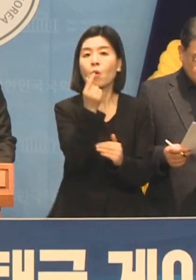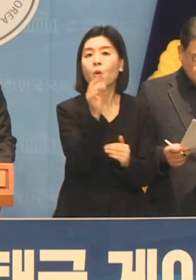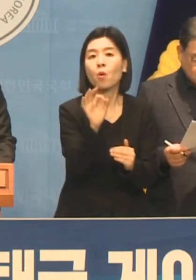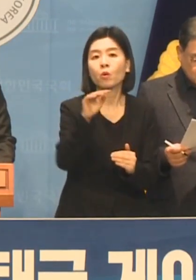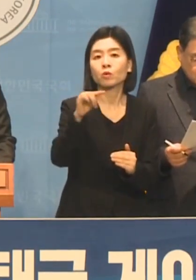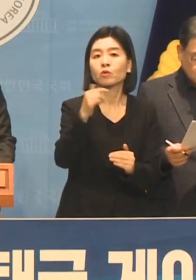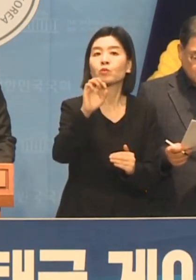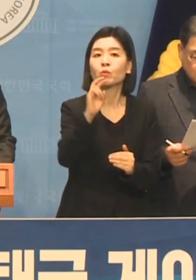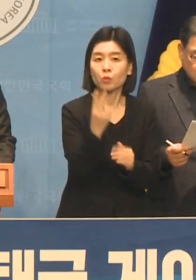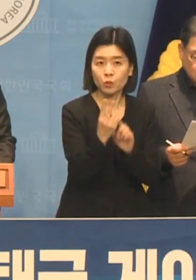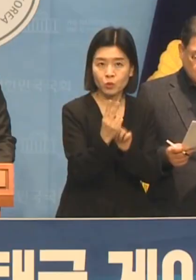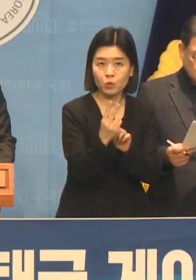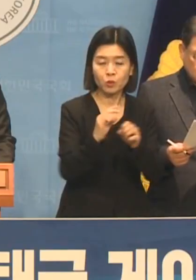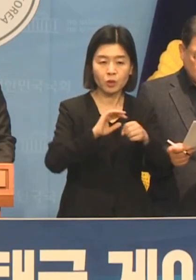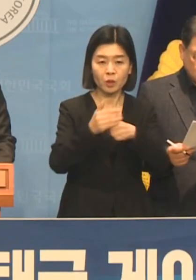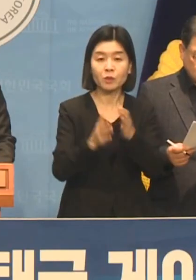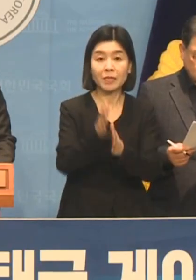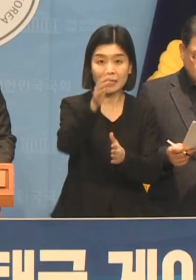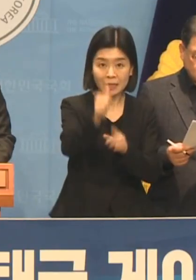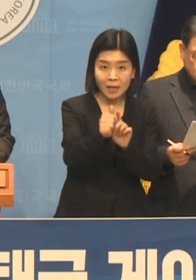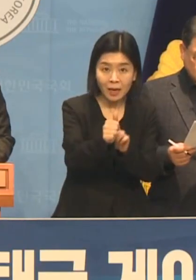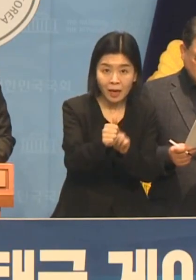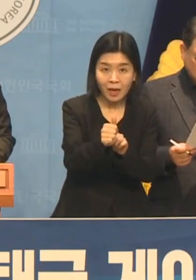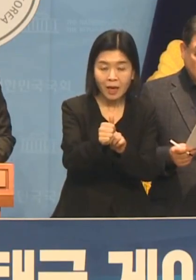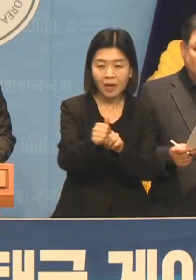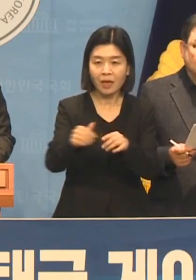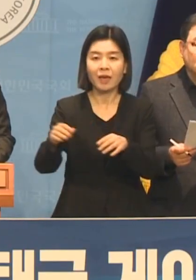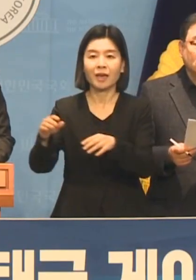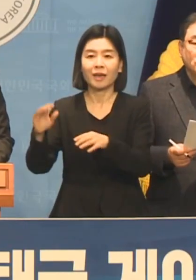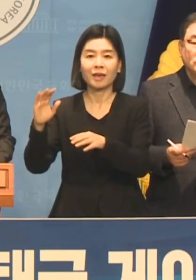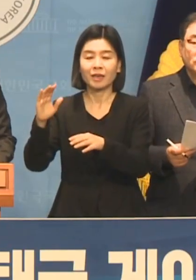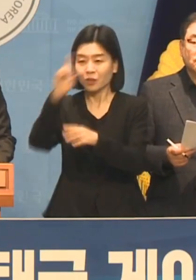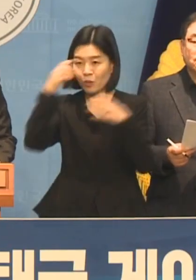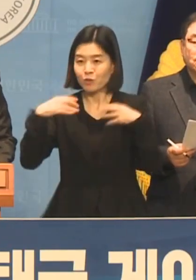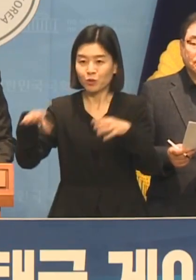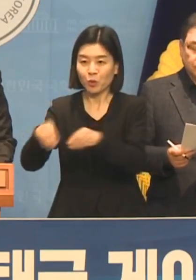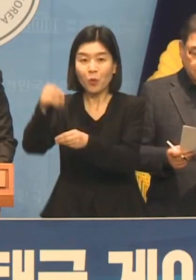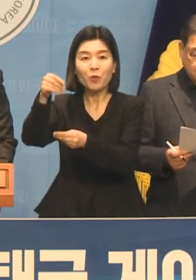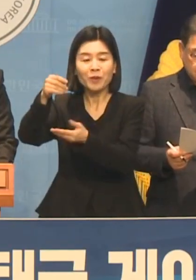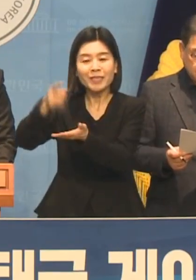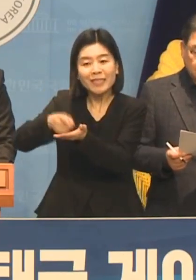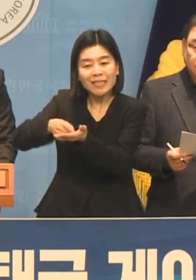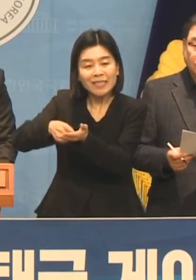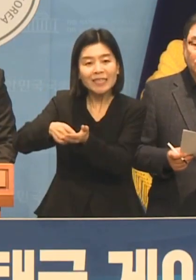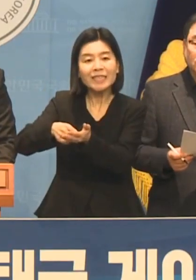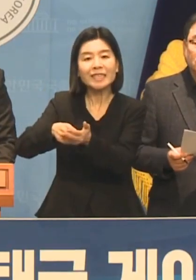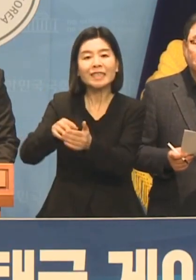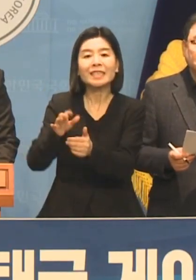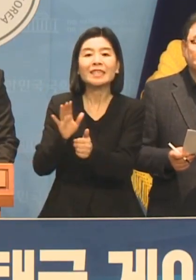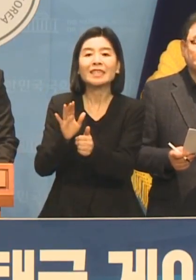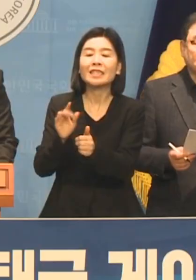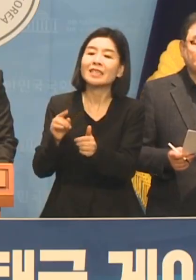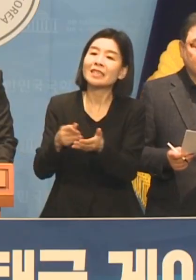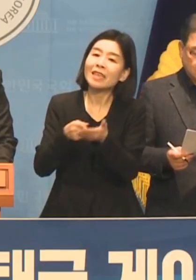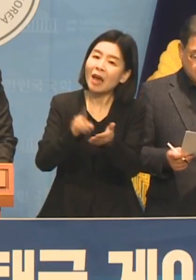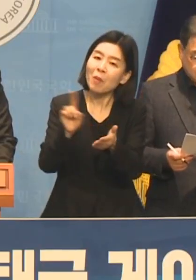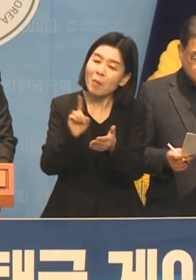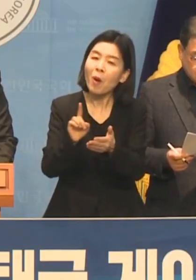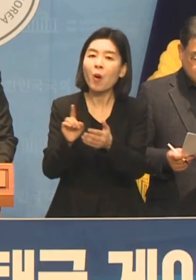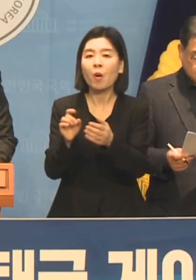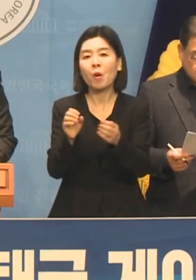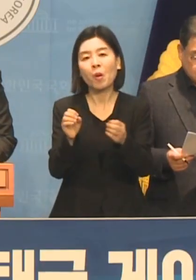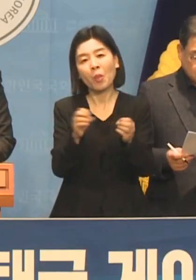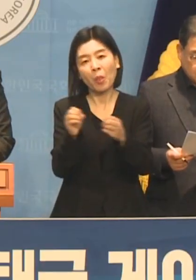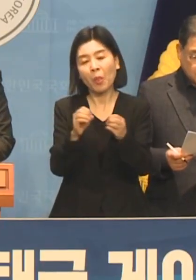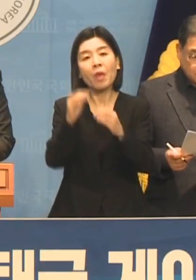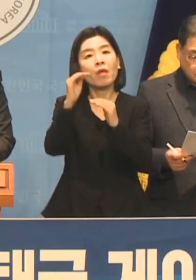홍준표 대구시장과 관련된 총리직 흥정 내용까지 담아져 있습니다. 그래서 일단은 저희가 모두 발언을 듣기